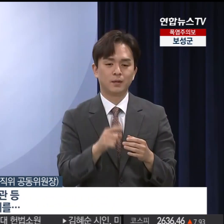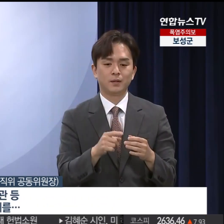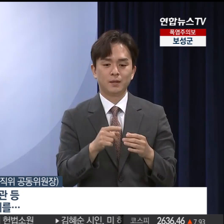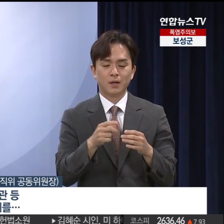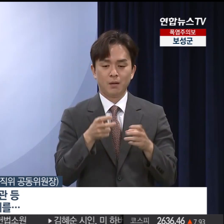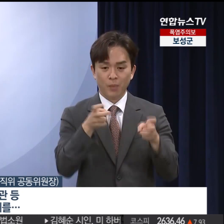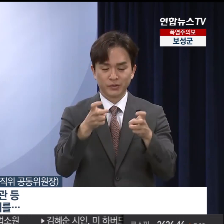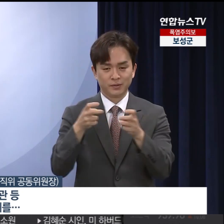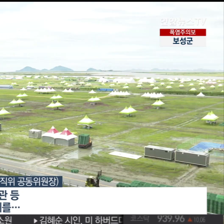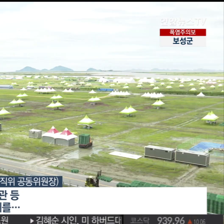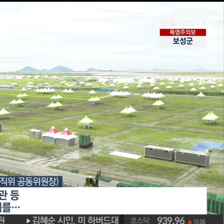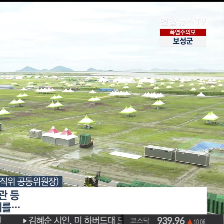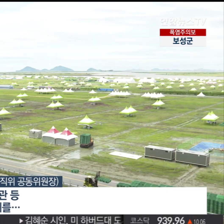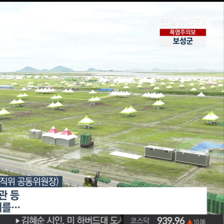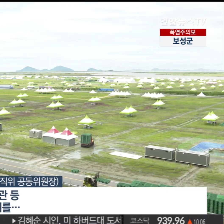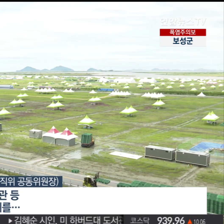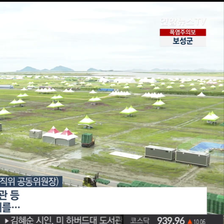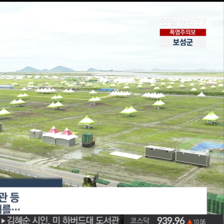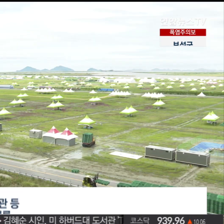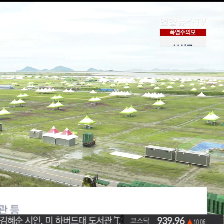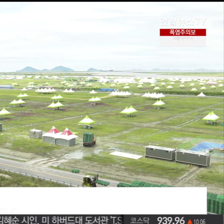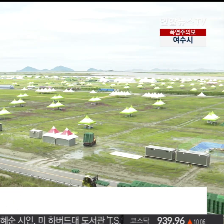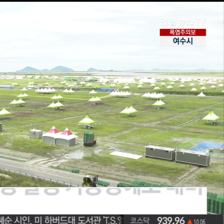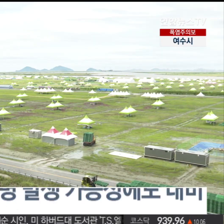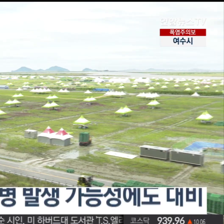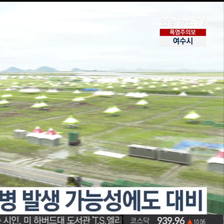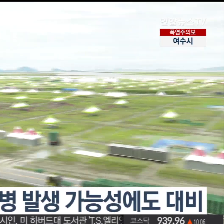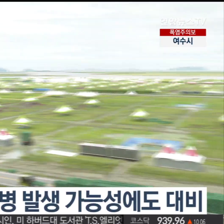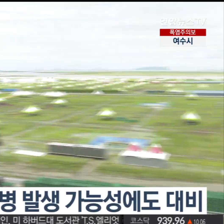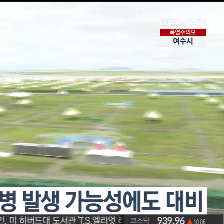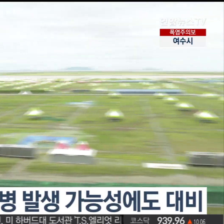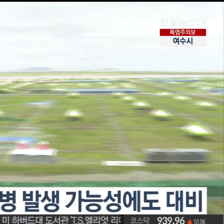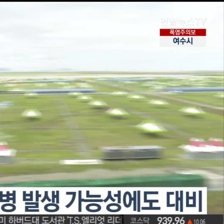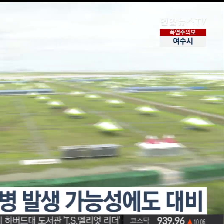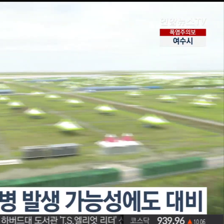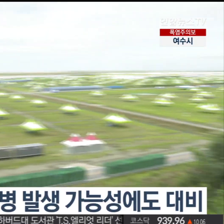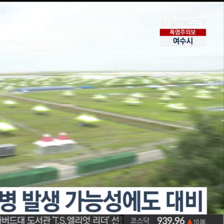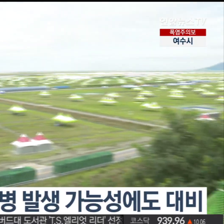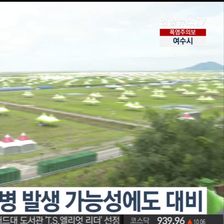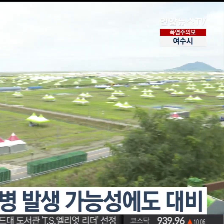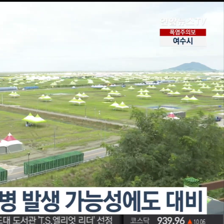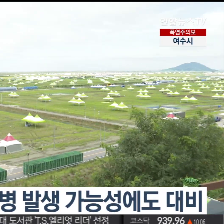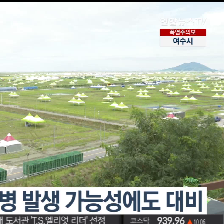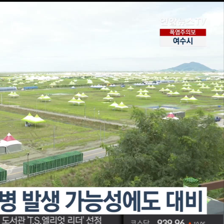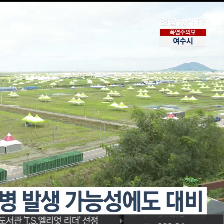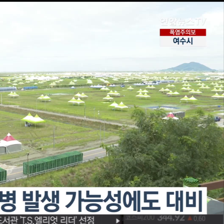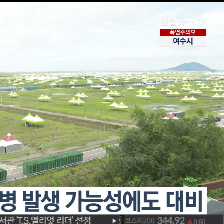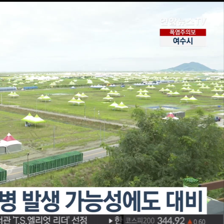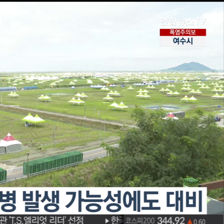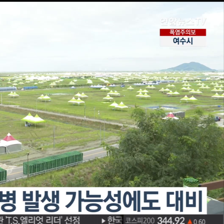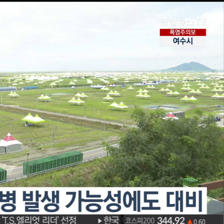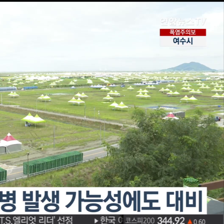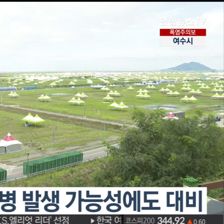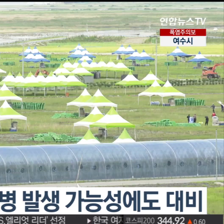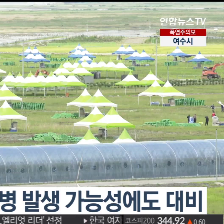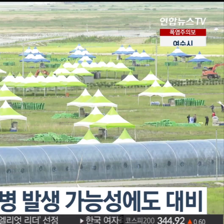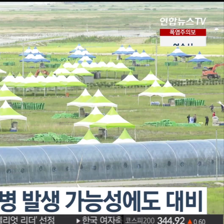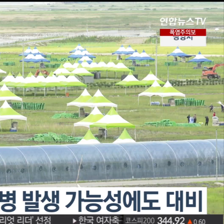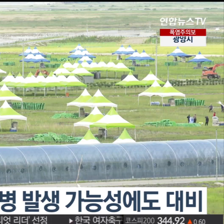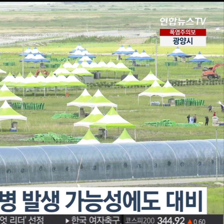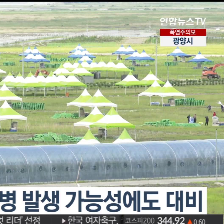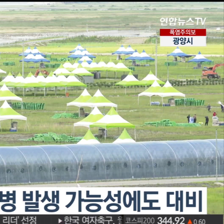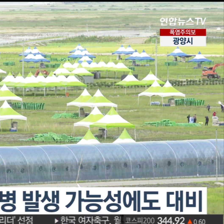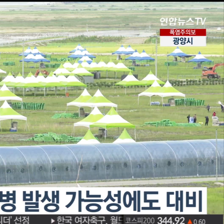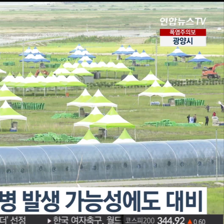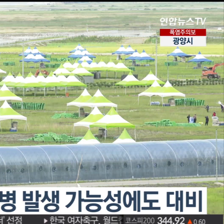실내 부호소로 긴급 대피를. 8월 땡볕더위에 대비해 그늘 쉼터 1,700여 개소를 비롯해 안개